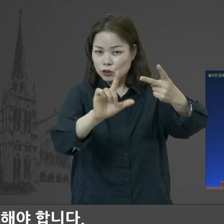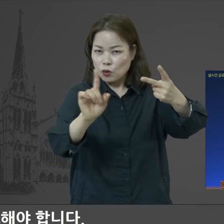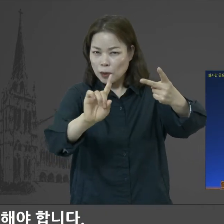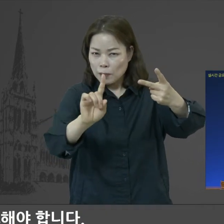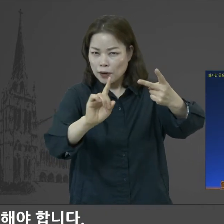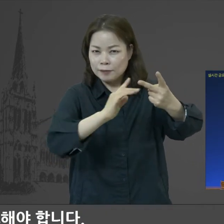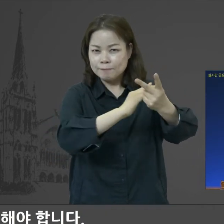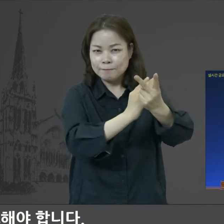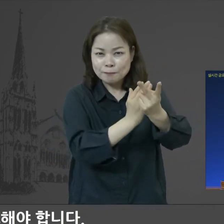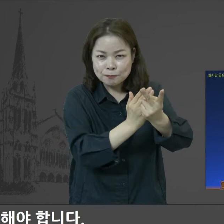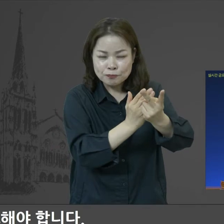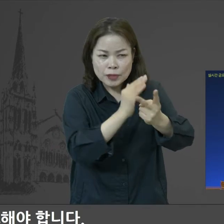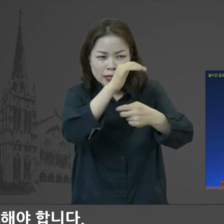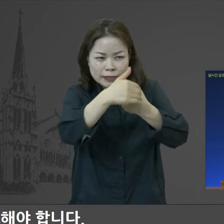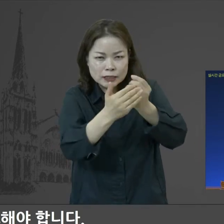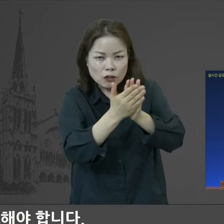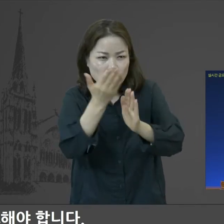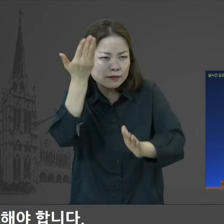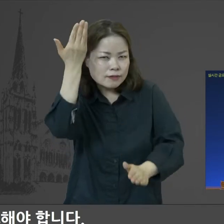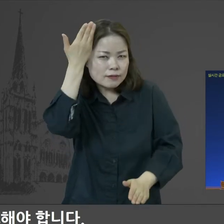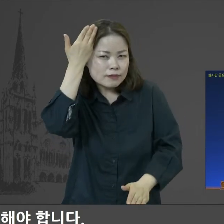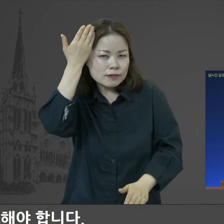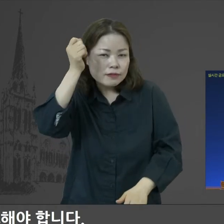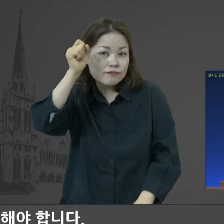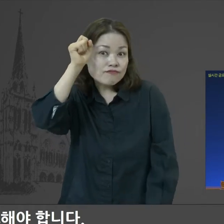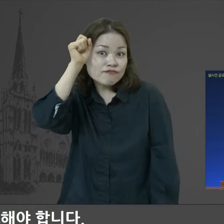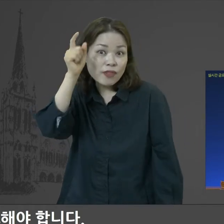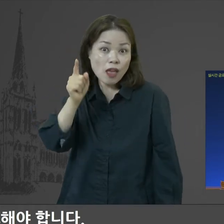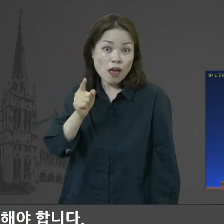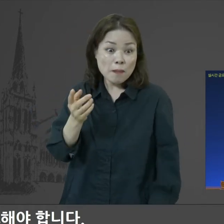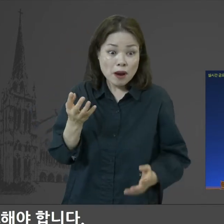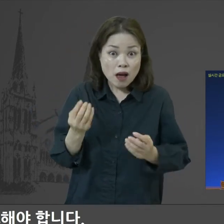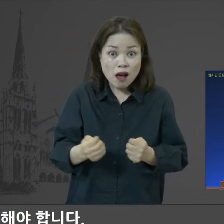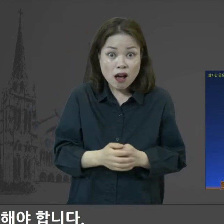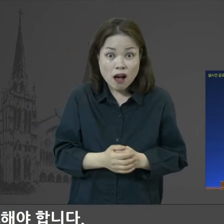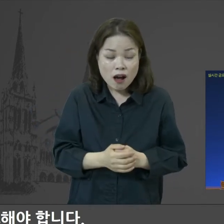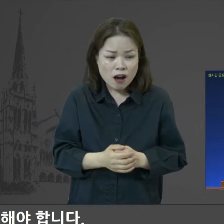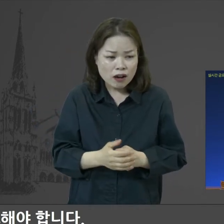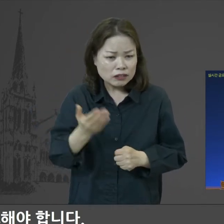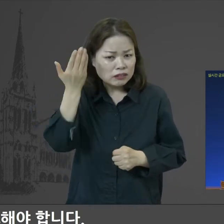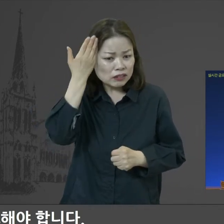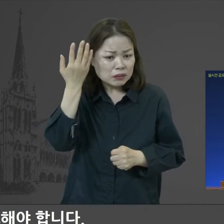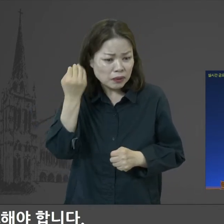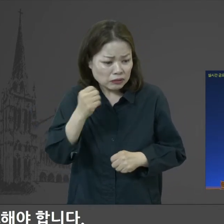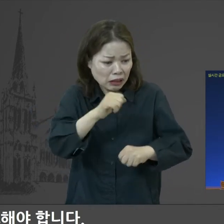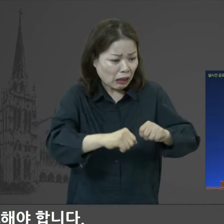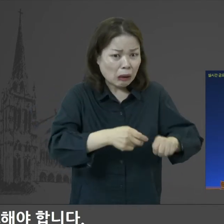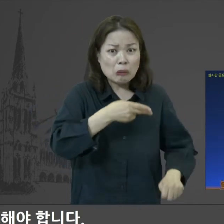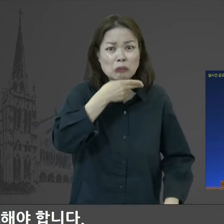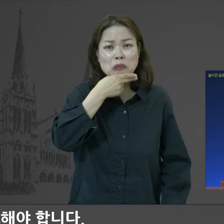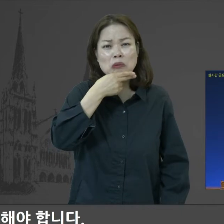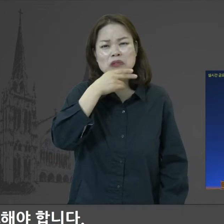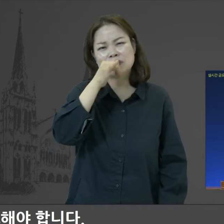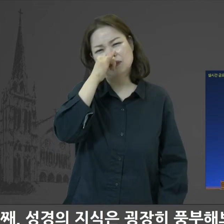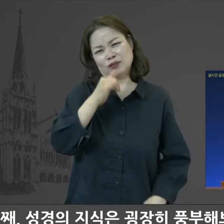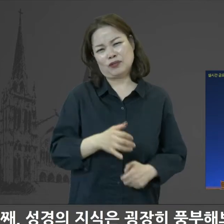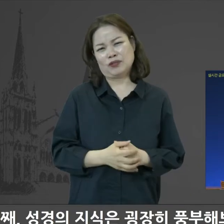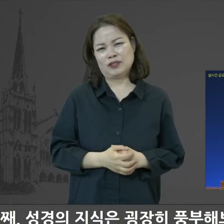번째, 성경의 지식은 굉장히 풍부해 보이는데 상대적으로 행함은 참 없는 분들이 있습니다.